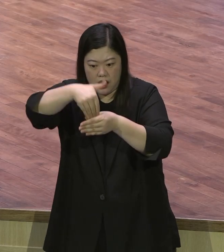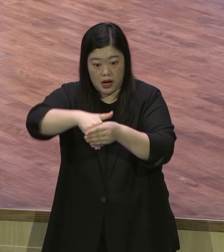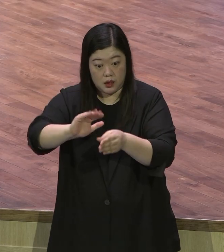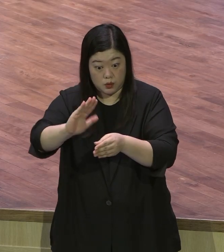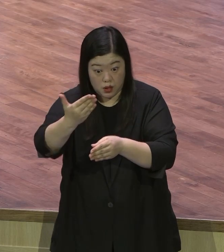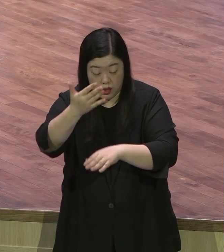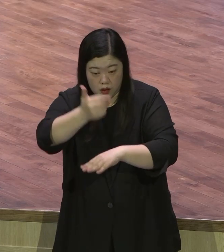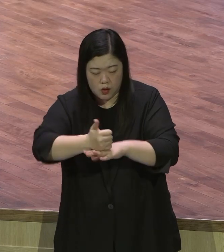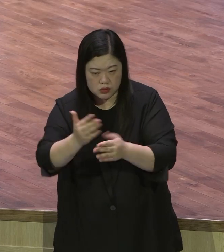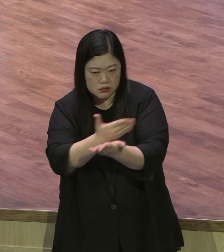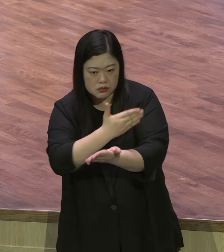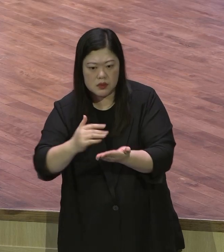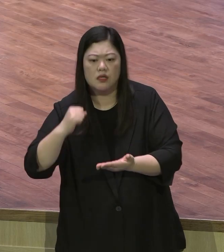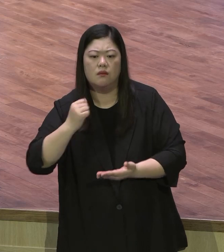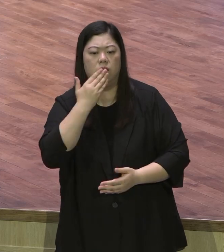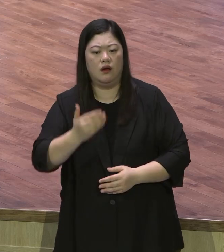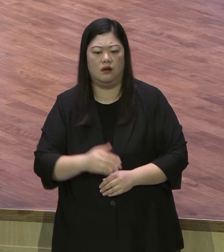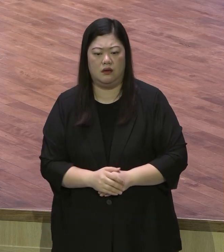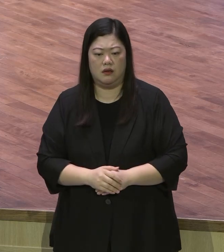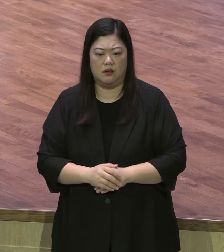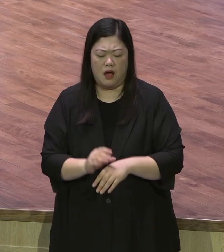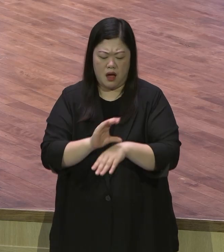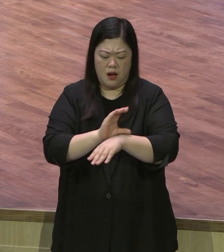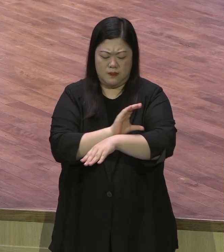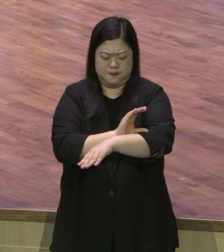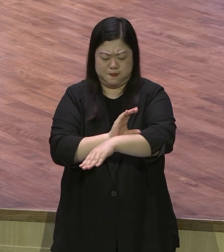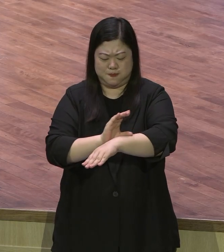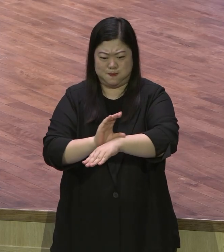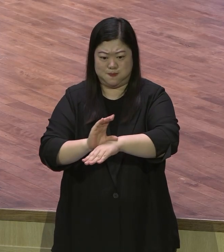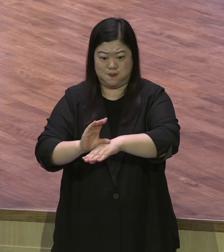에이, 모르겠다. 이판 사판이다. 그건 아니에요.